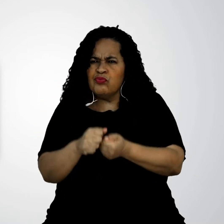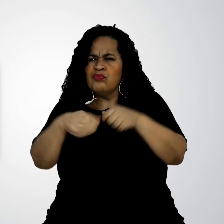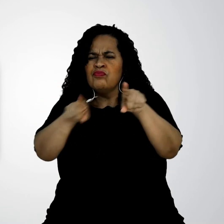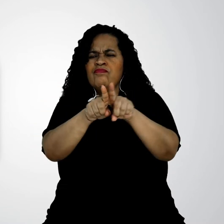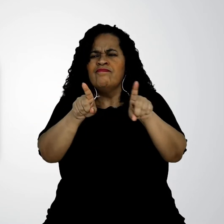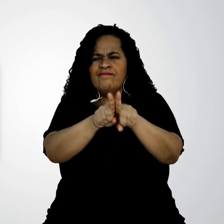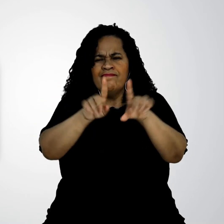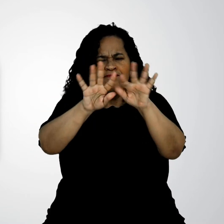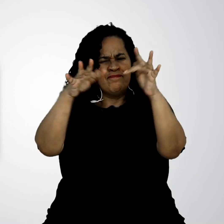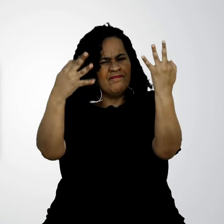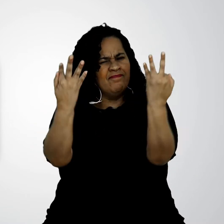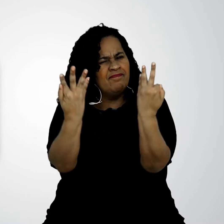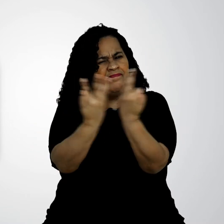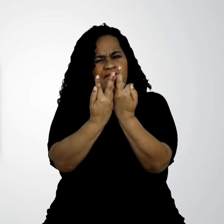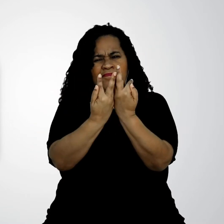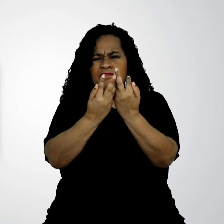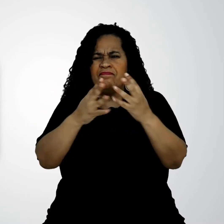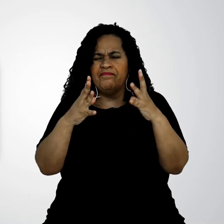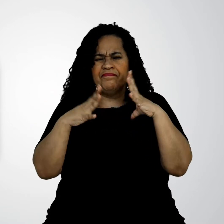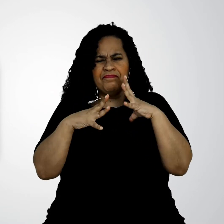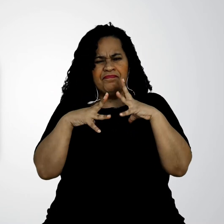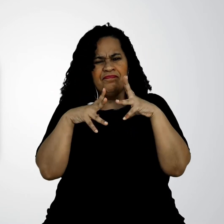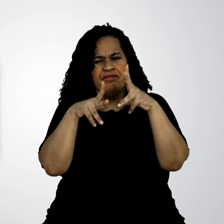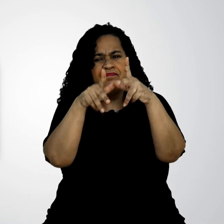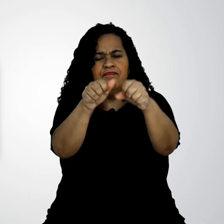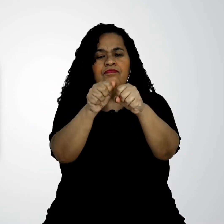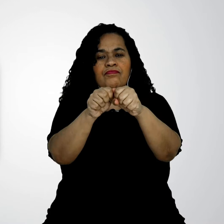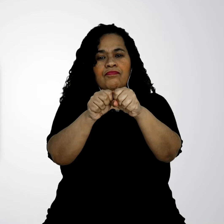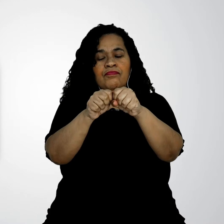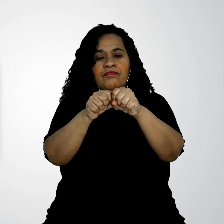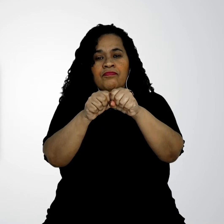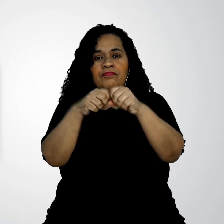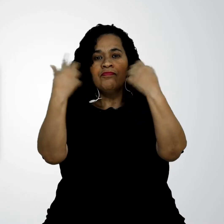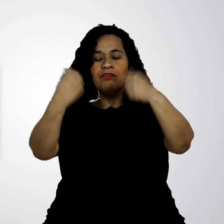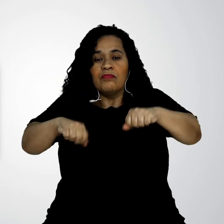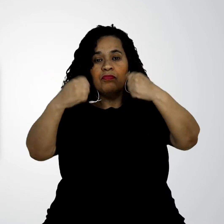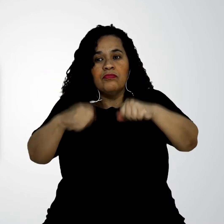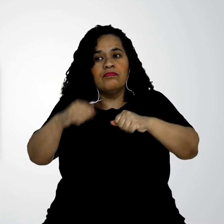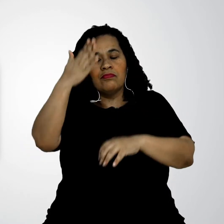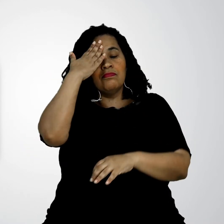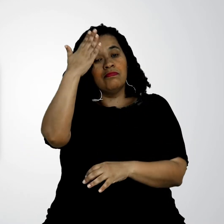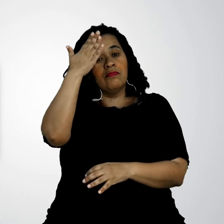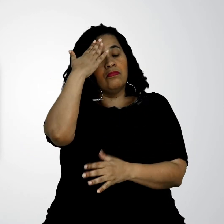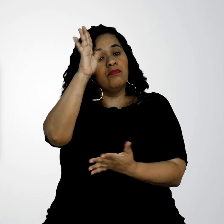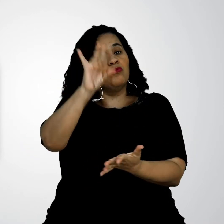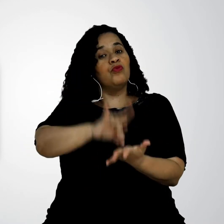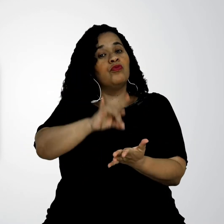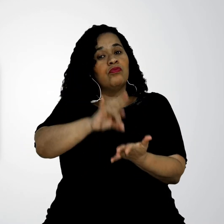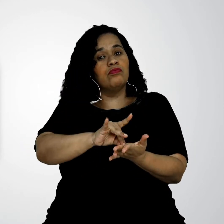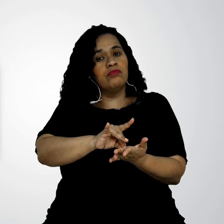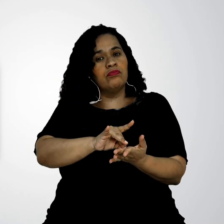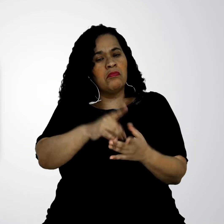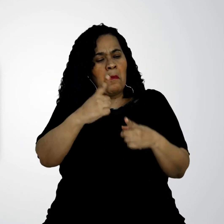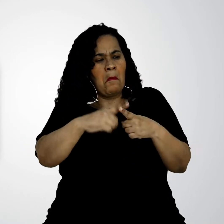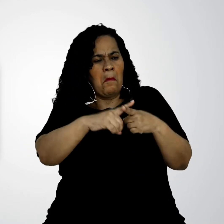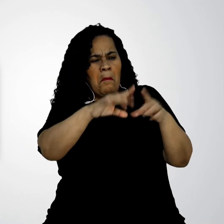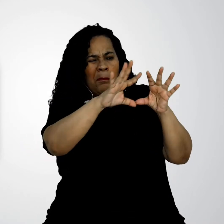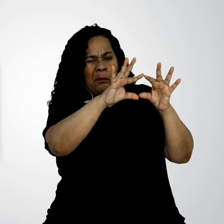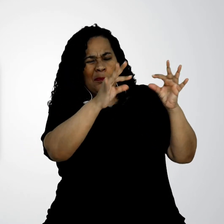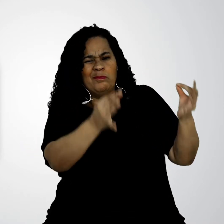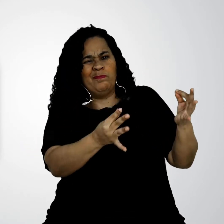famílias, as nossas comunidades, e saber lidar com essa questão não é algo simples, não é algo comum. Então a gente